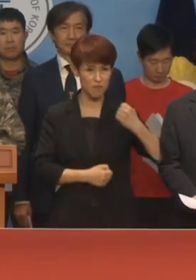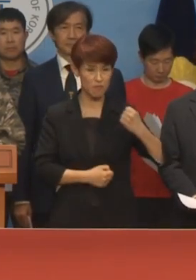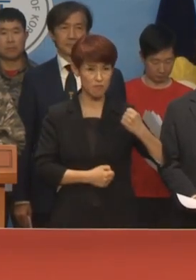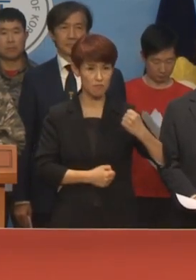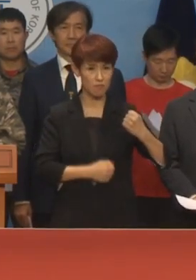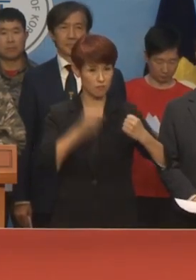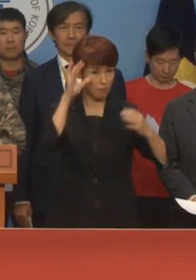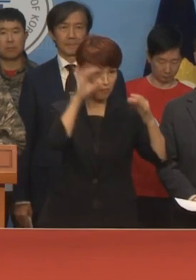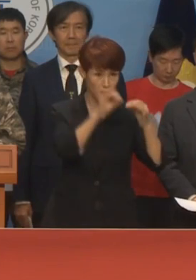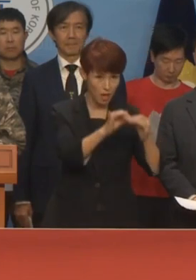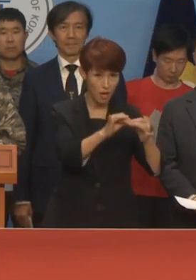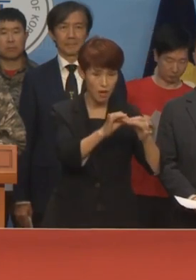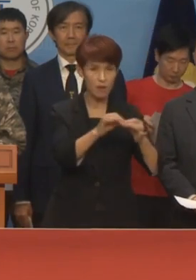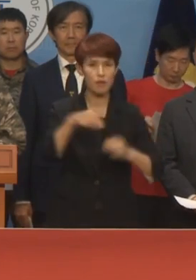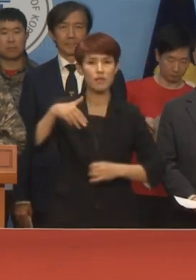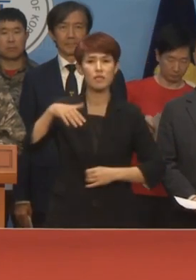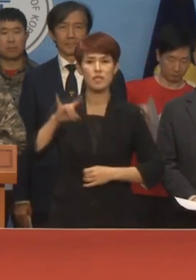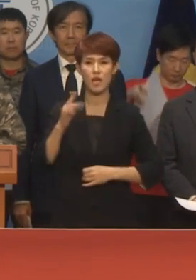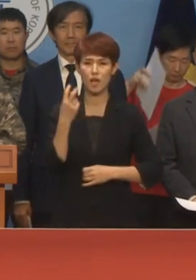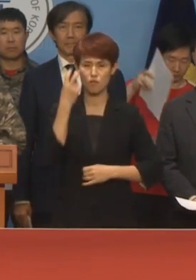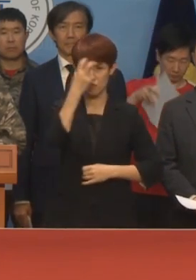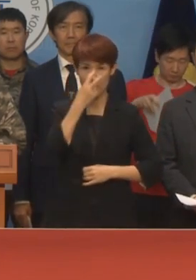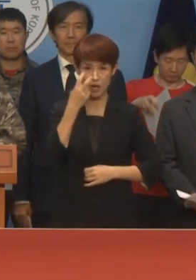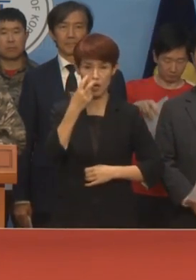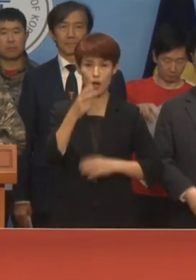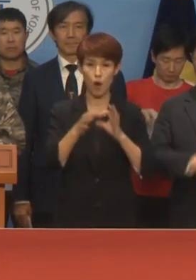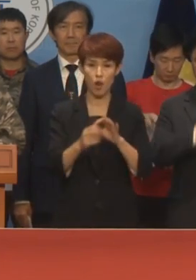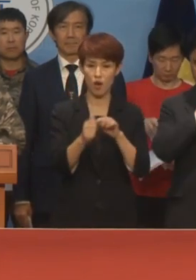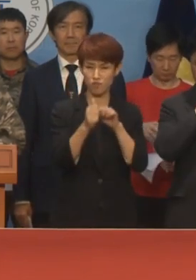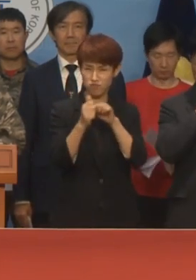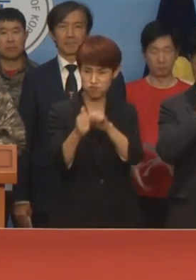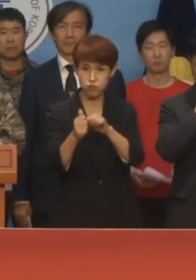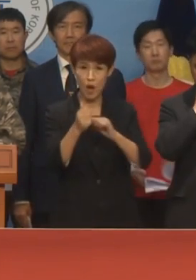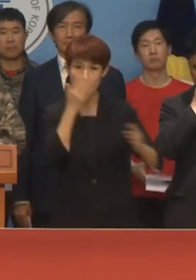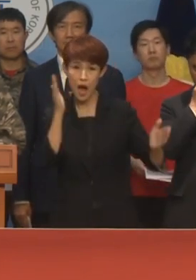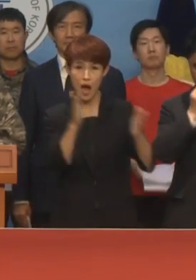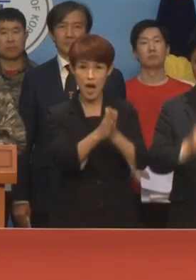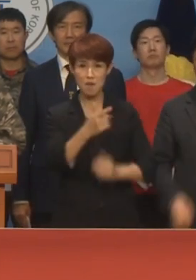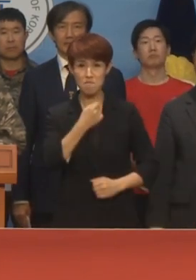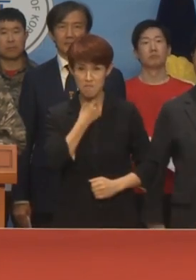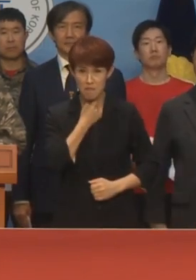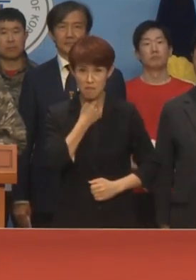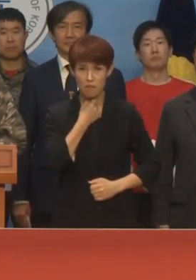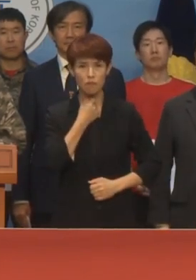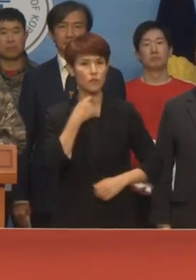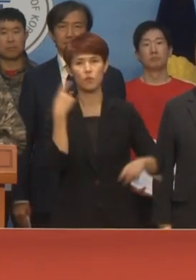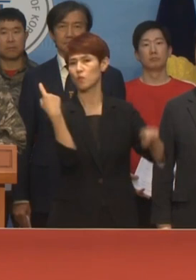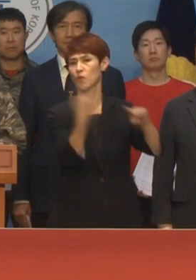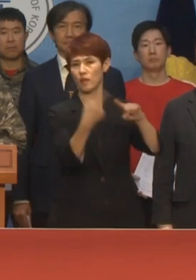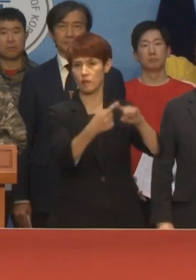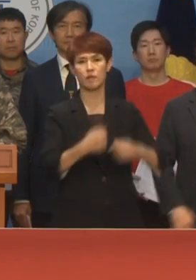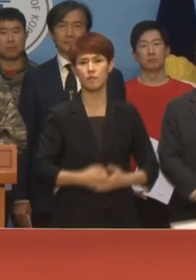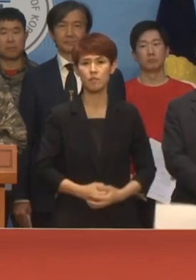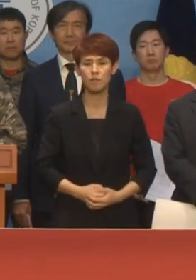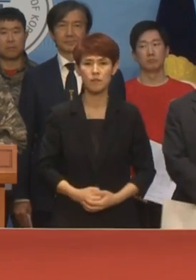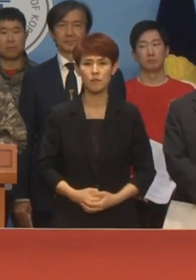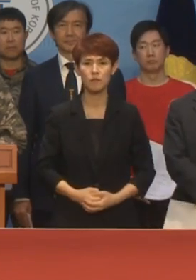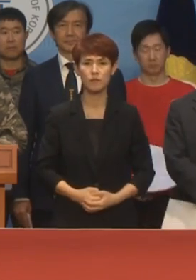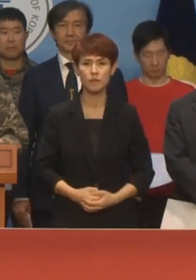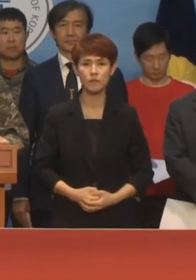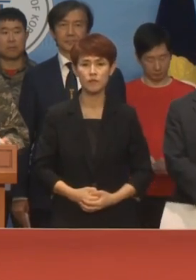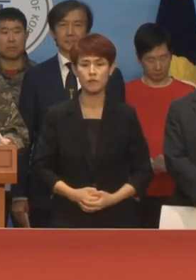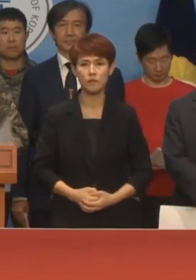당론이라면 최상병 수사외압 사건의 공범이 되겠다고 국민의힘은 선언하는 것과